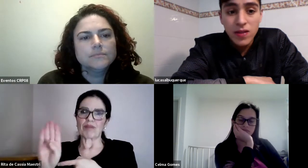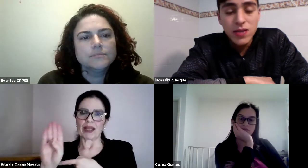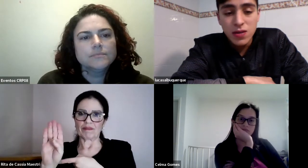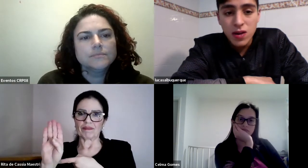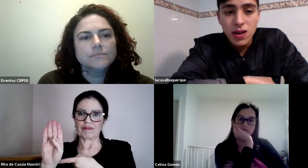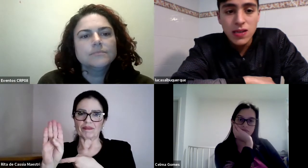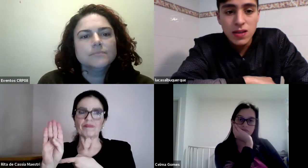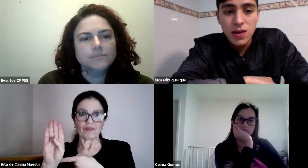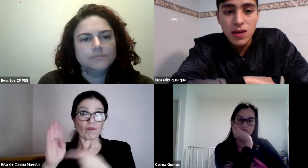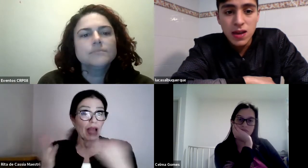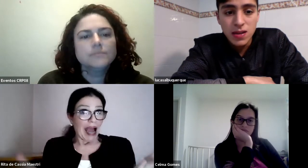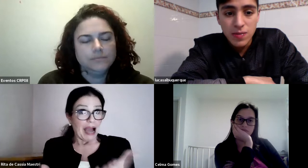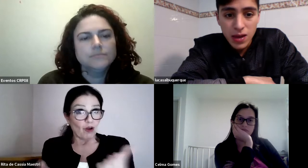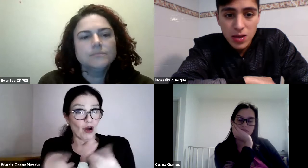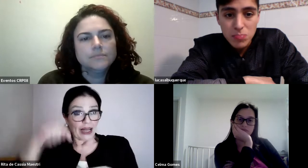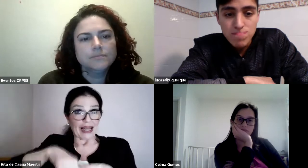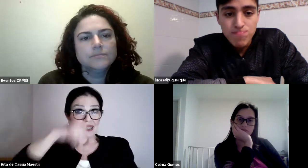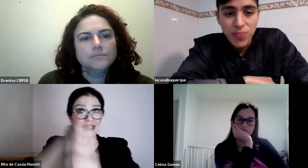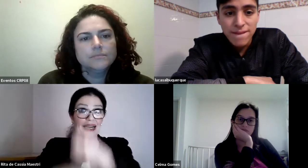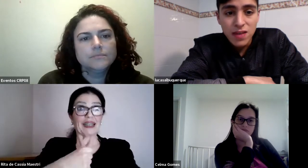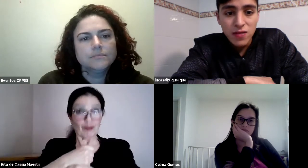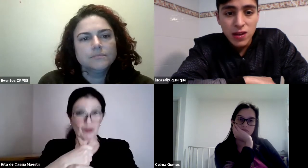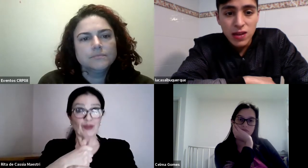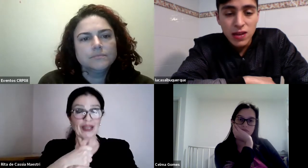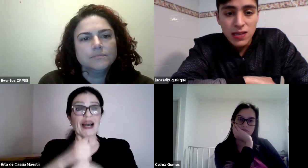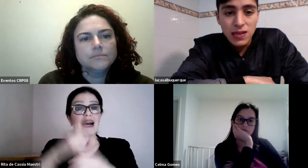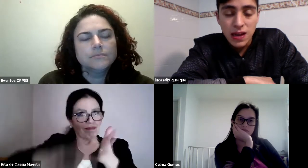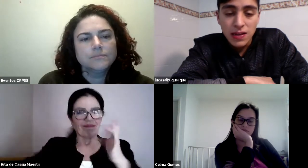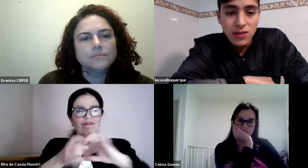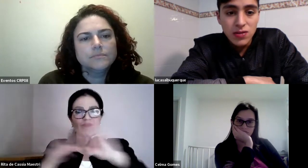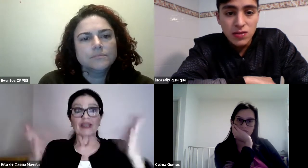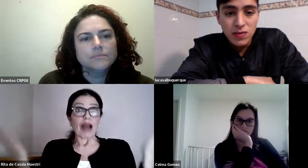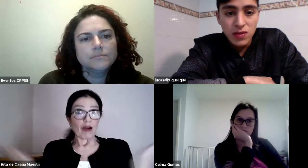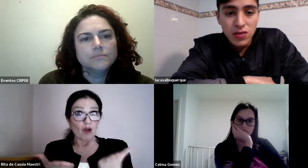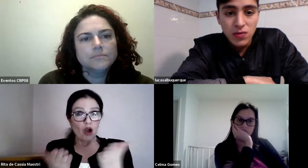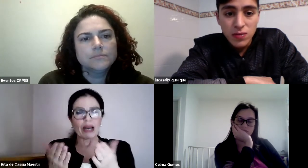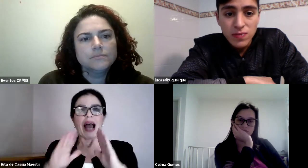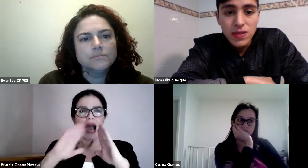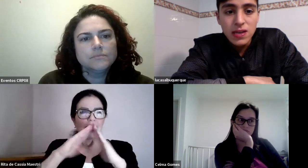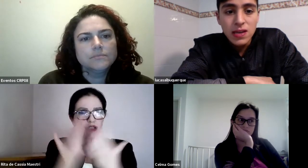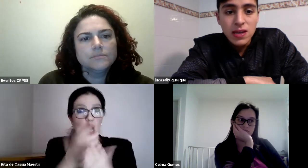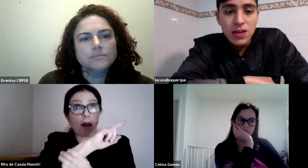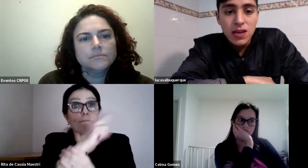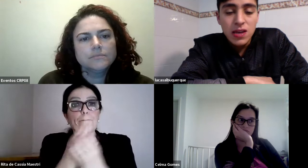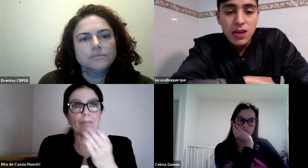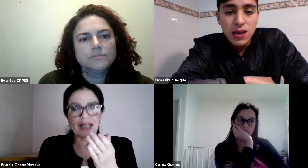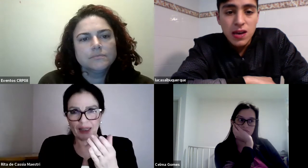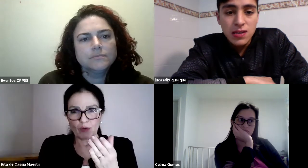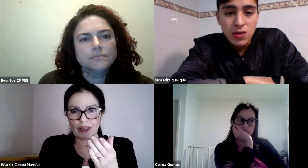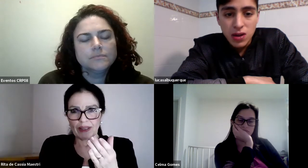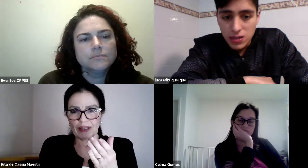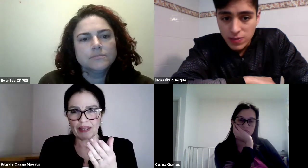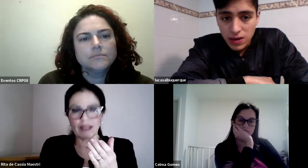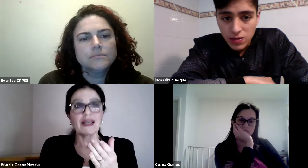Também tivemos agora, recentemente, a LDB, que foi assinada no ano de 2021, de que